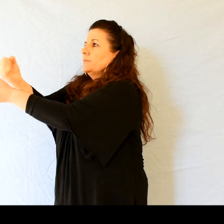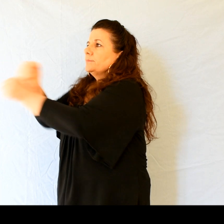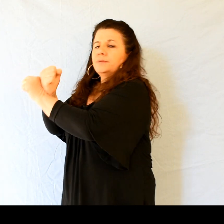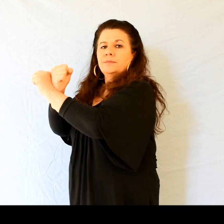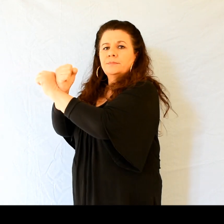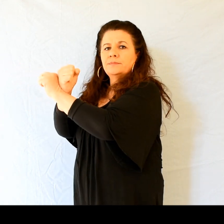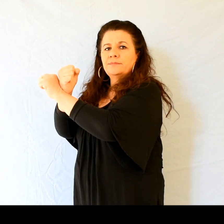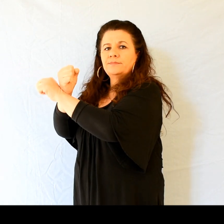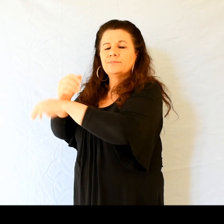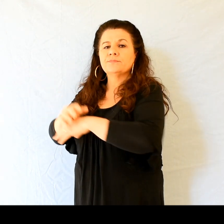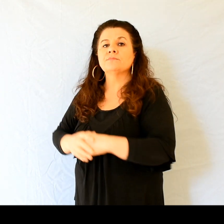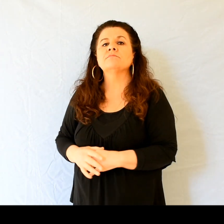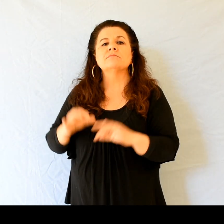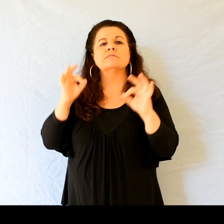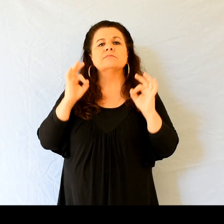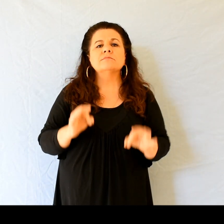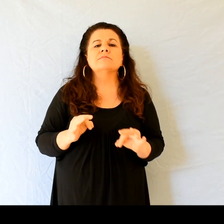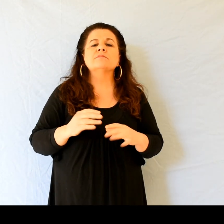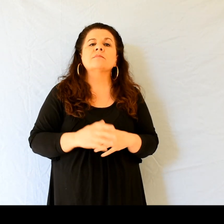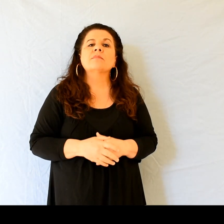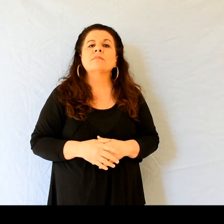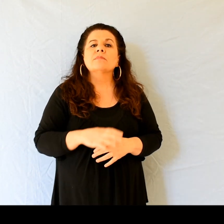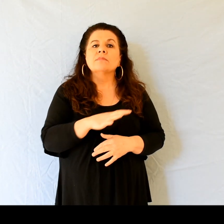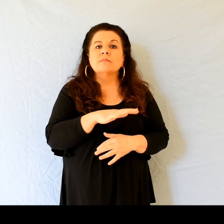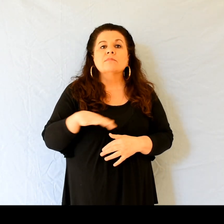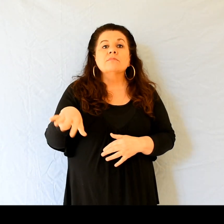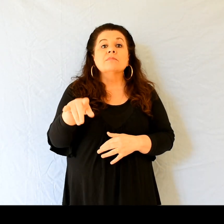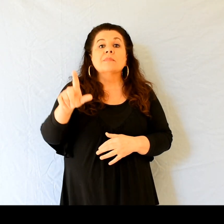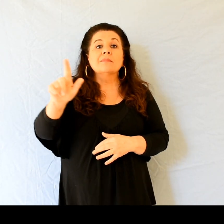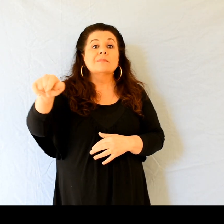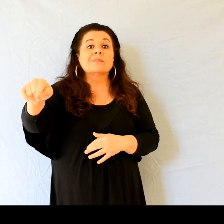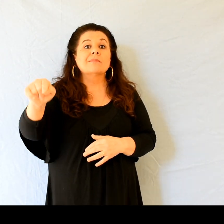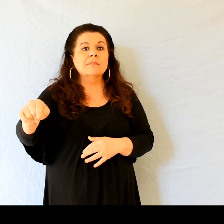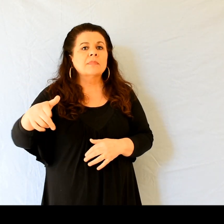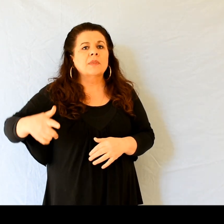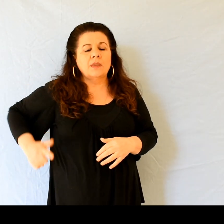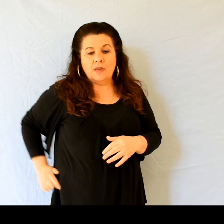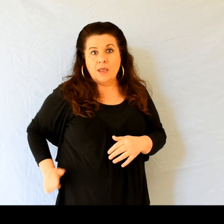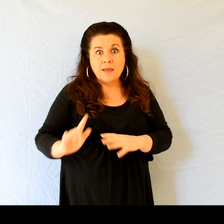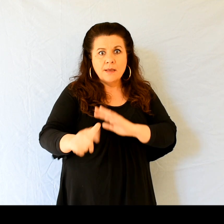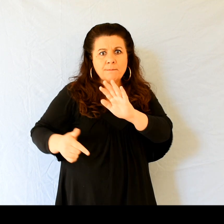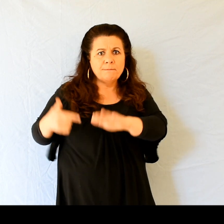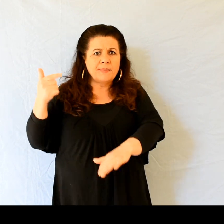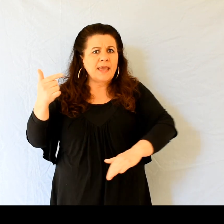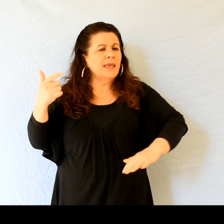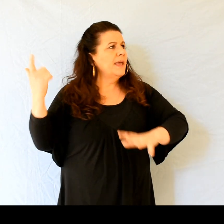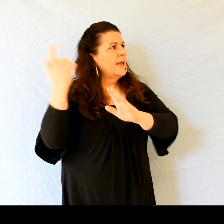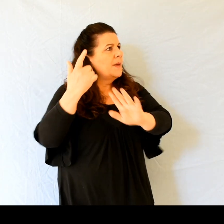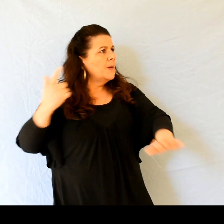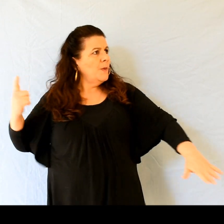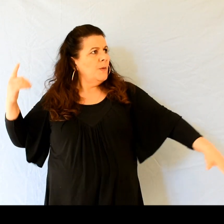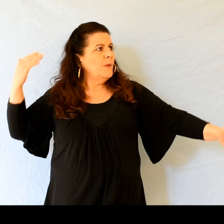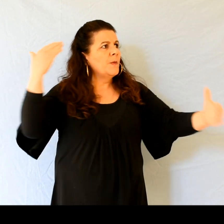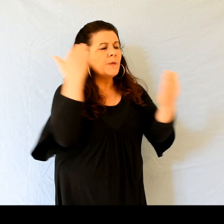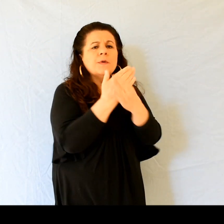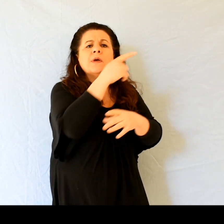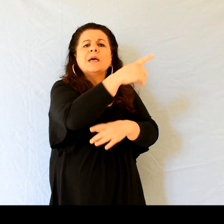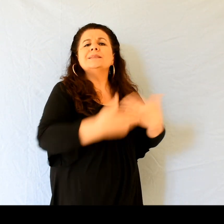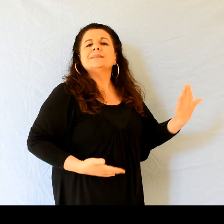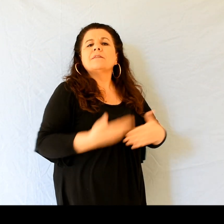Or, un de ceux qui étaient là tira son épée, frappa le serviteur du grand prêtre et lui trancha l'oreille.